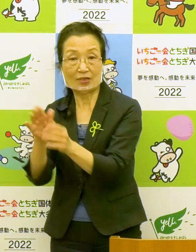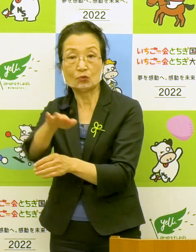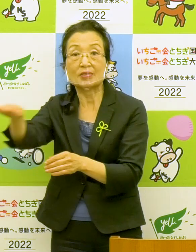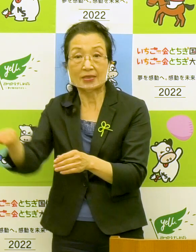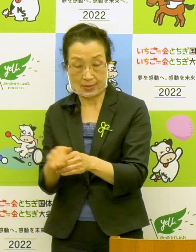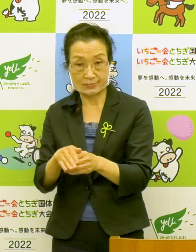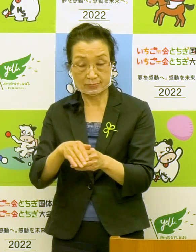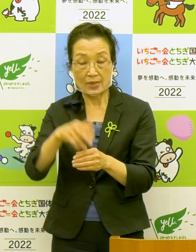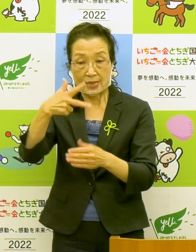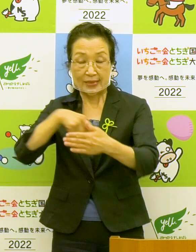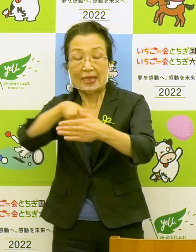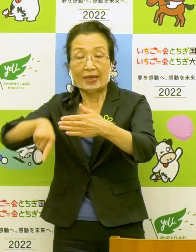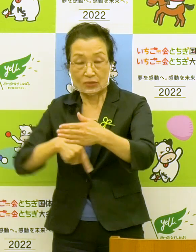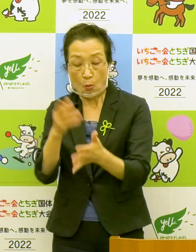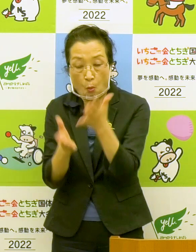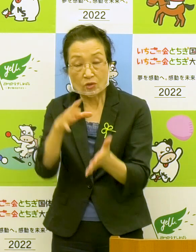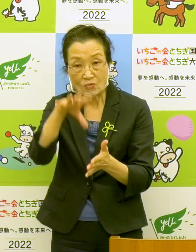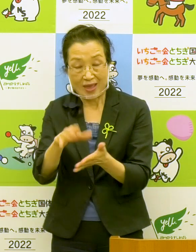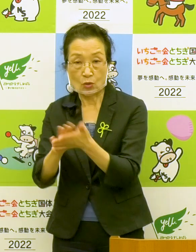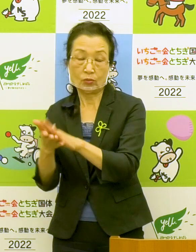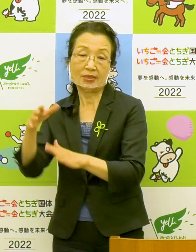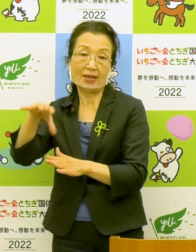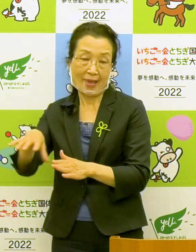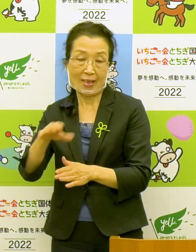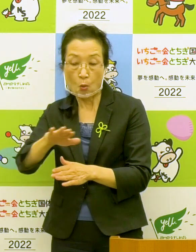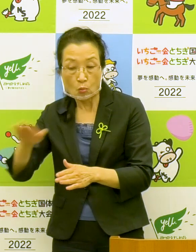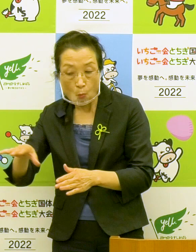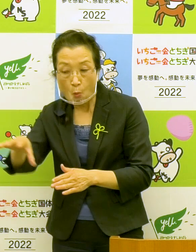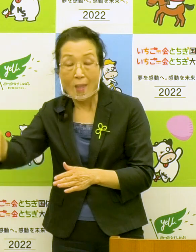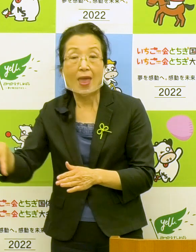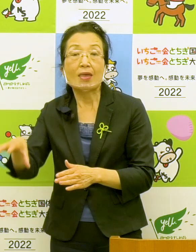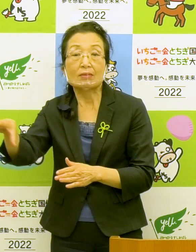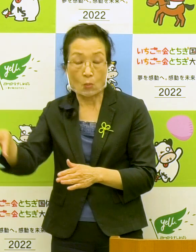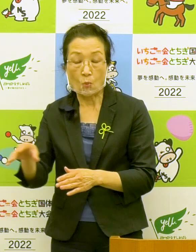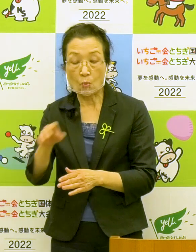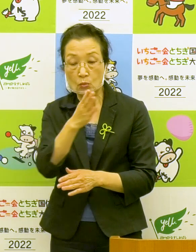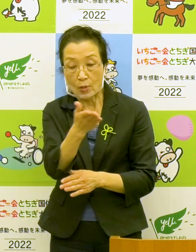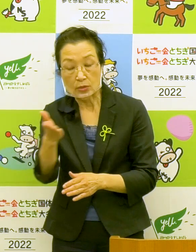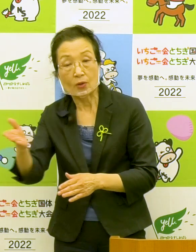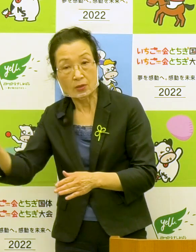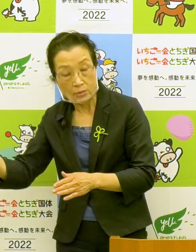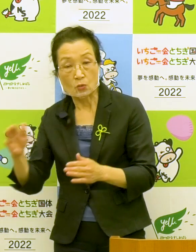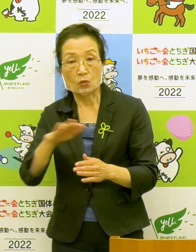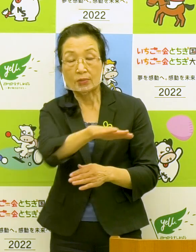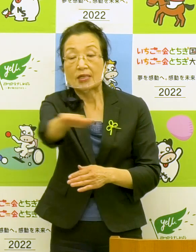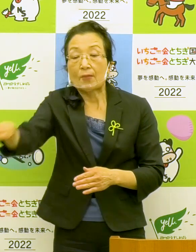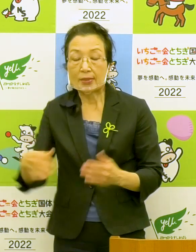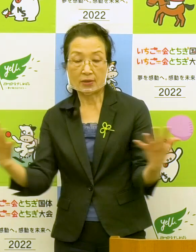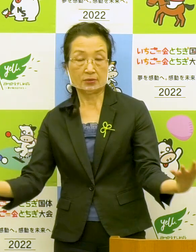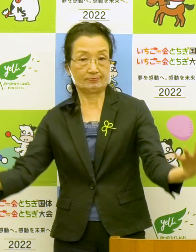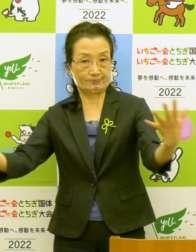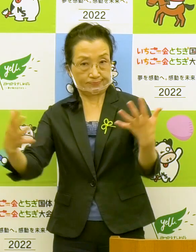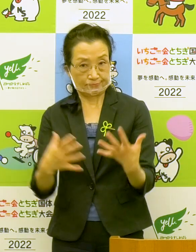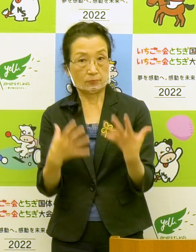市内の保育園、幼稚園、こども園のそれぞれの会の皆様に集まっ